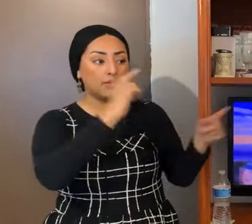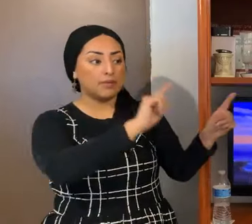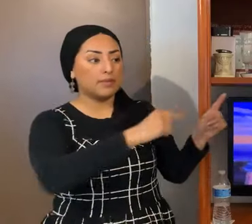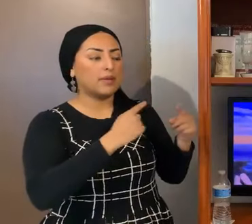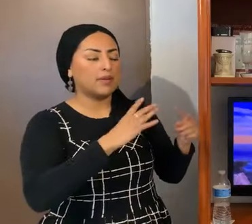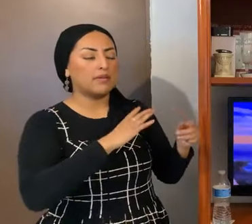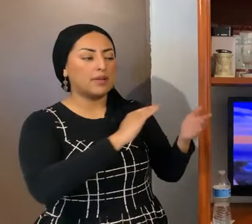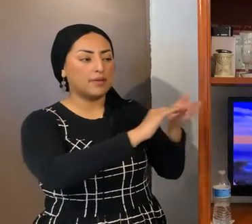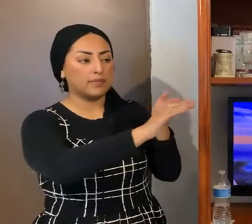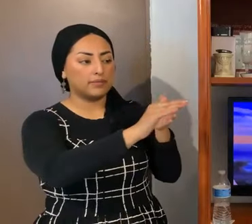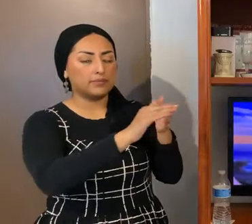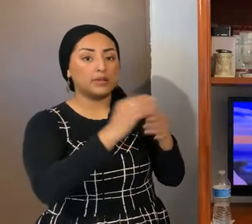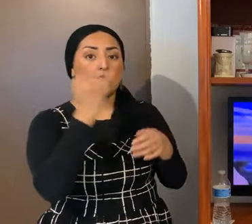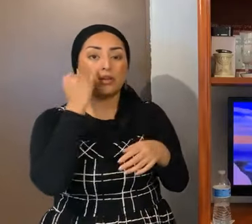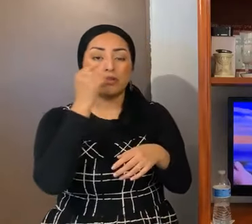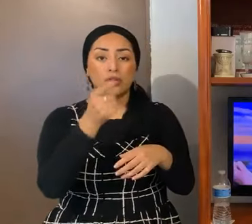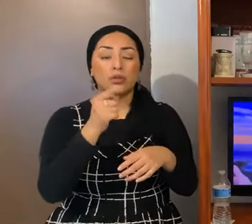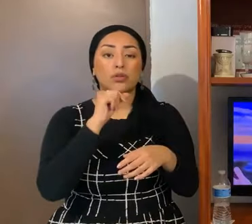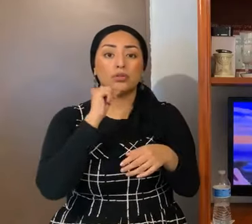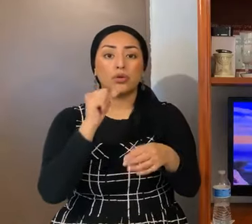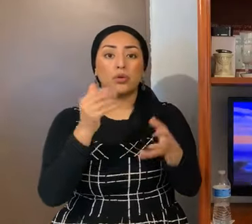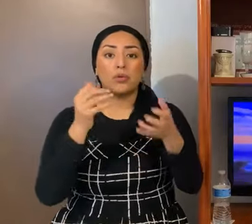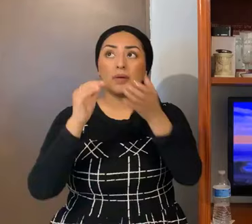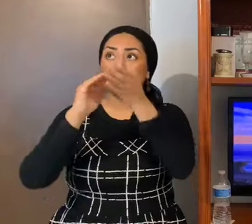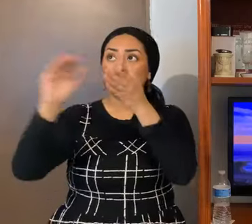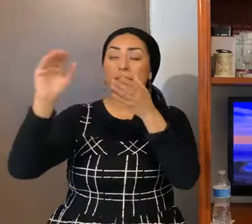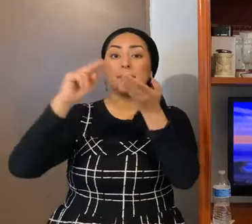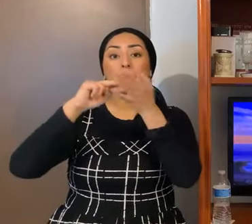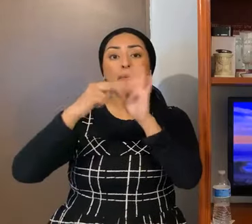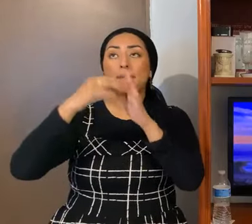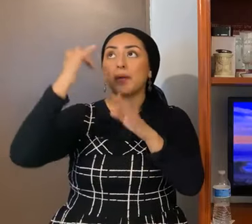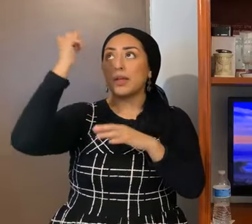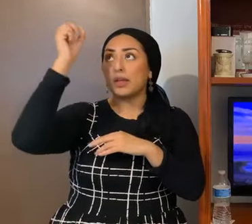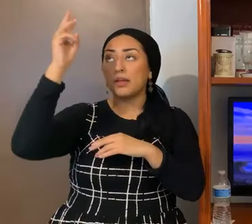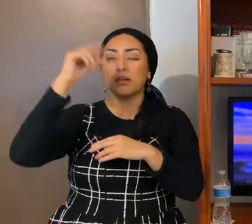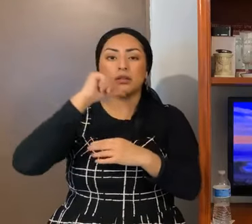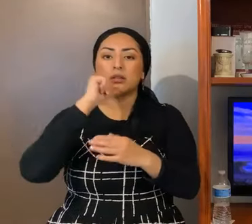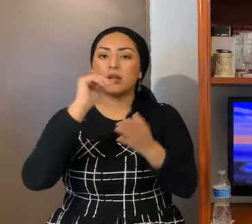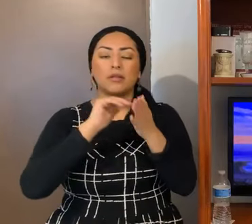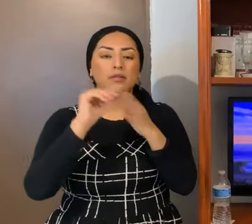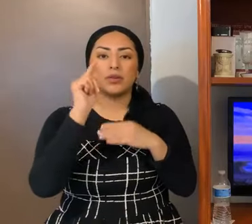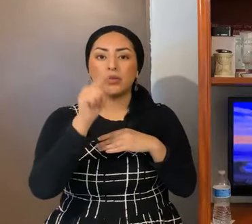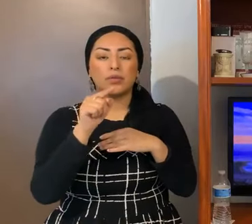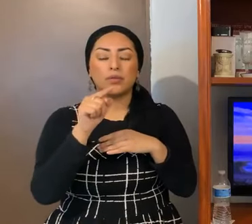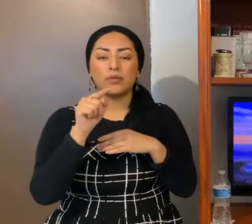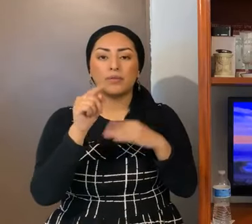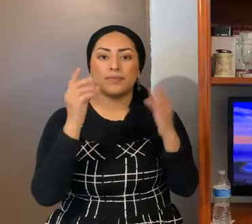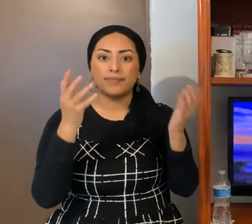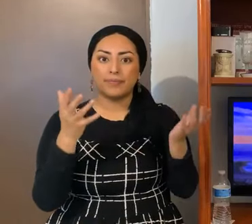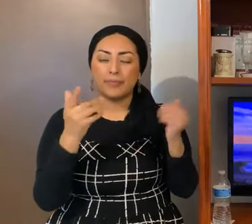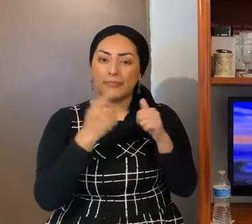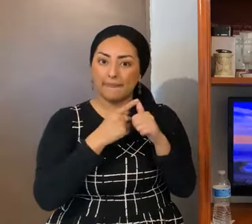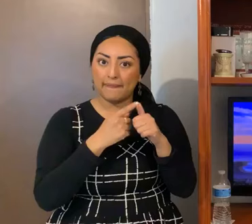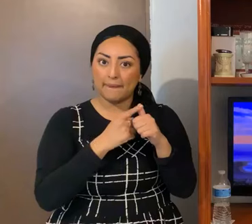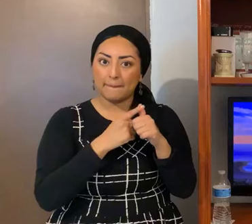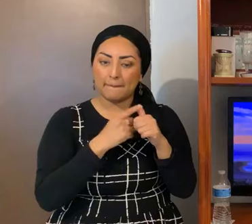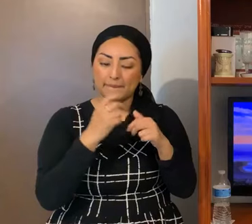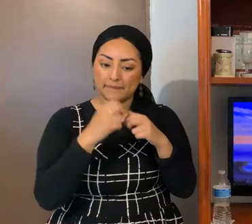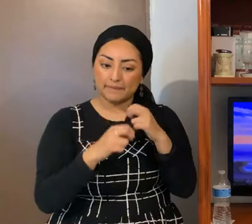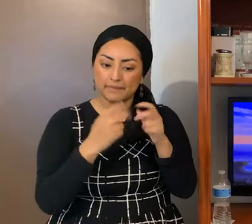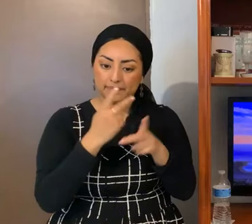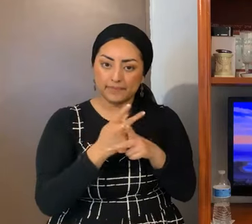los que nos ofenden. Si tú no quieres perdonar, entonces Yahshua no te perdonará. No te perdonará. Eso es lo primero y es